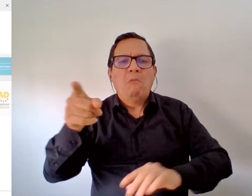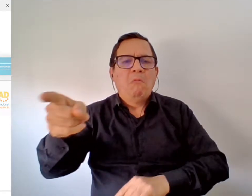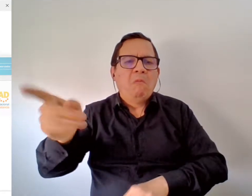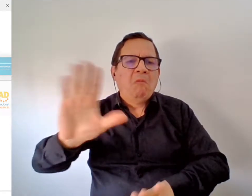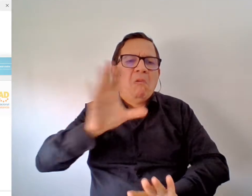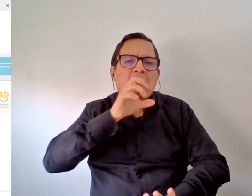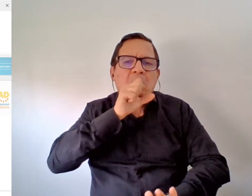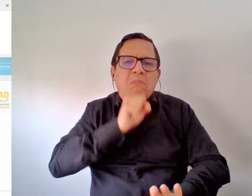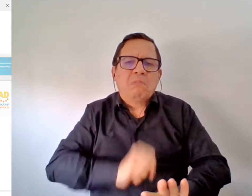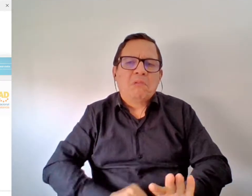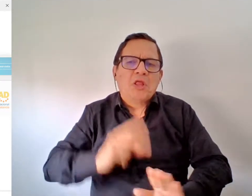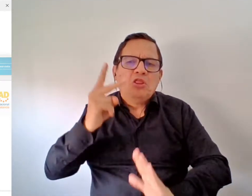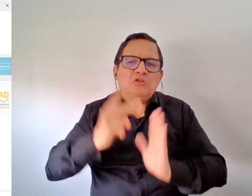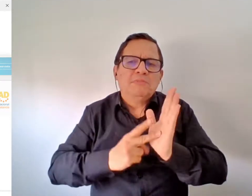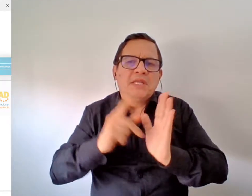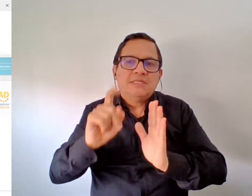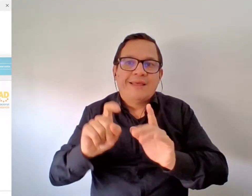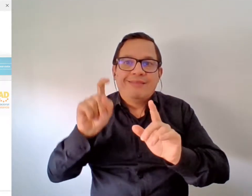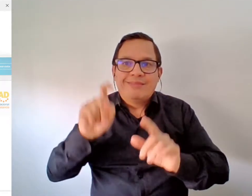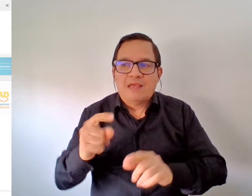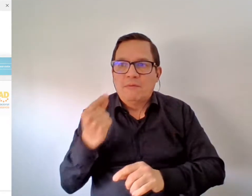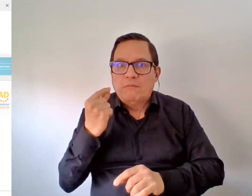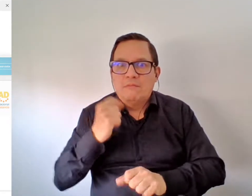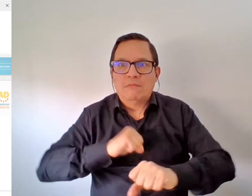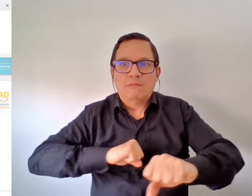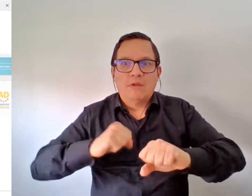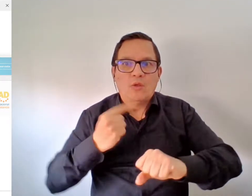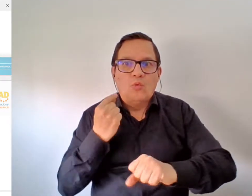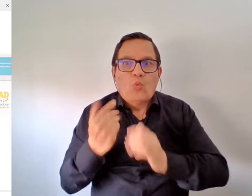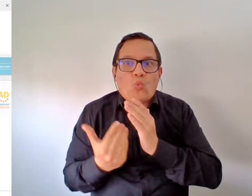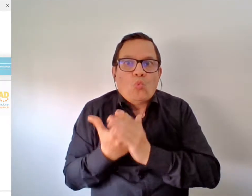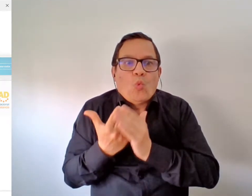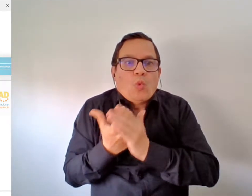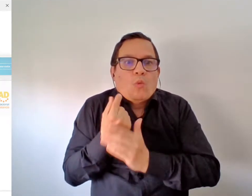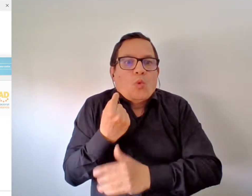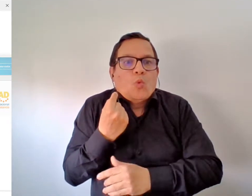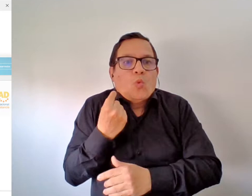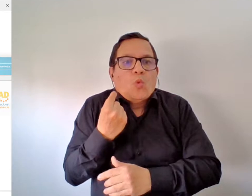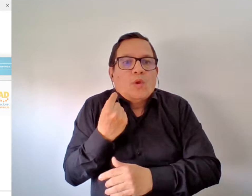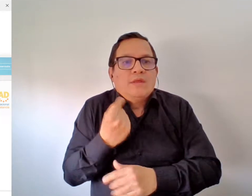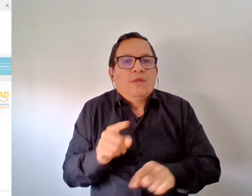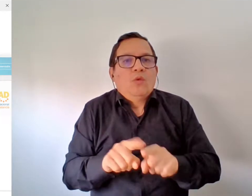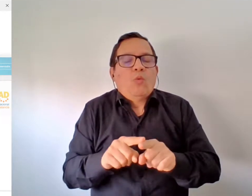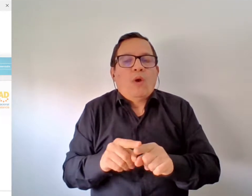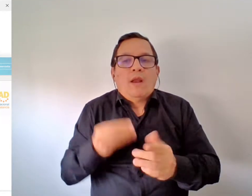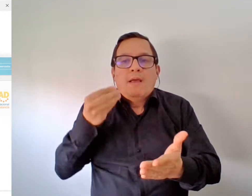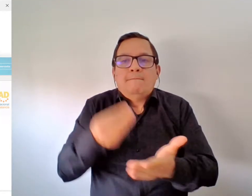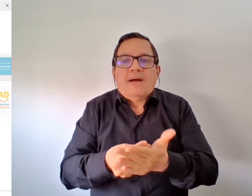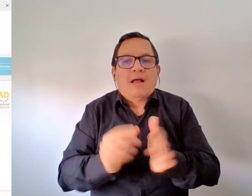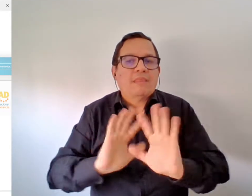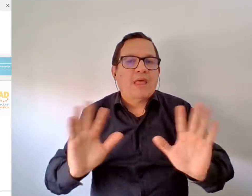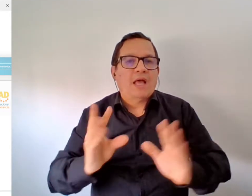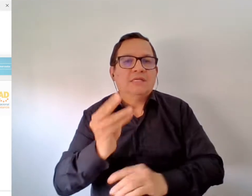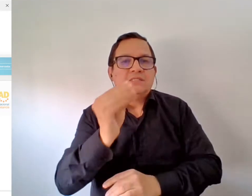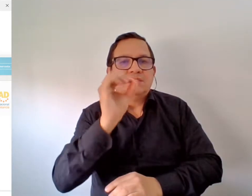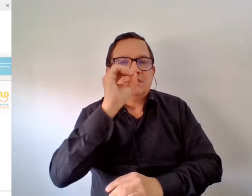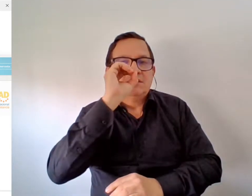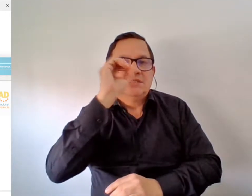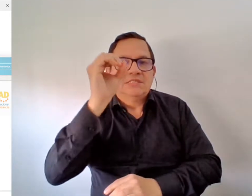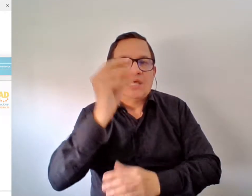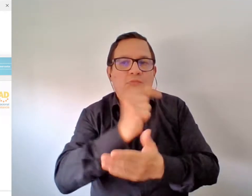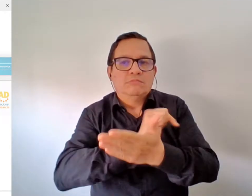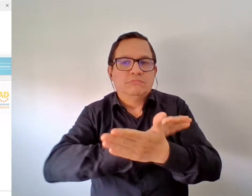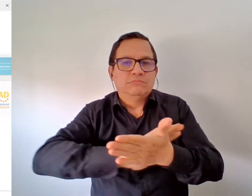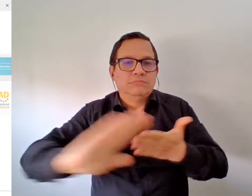desde 2006. Que sea una versión $0 para este ejercicio